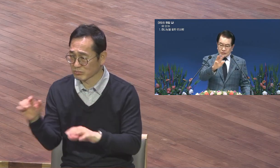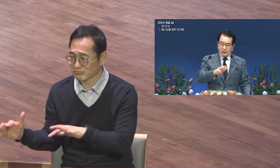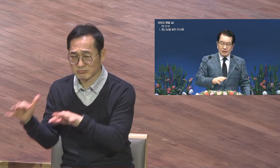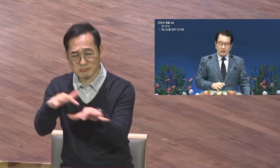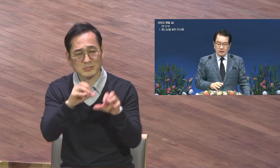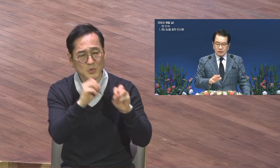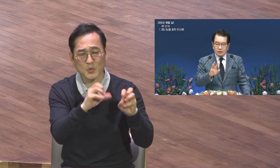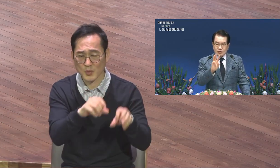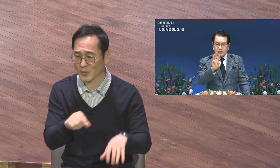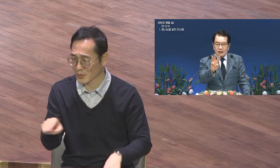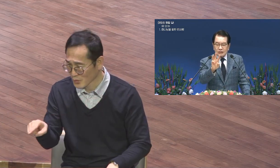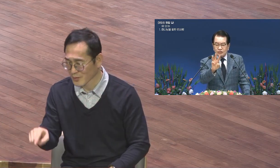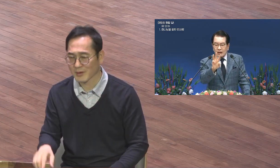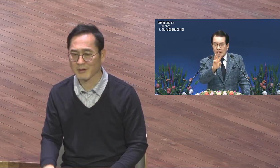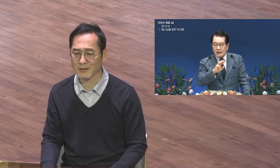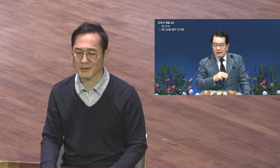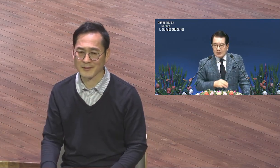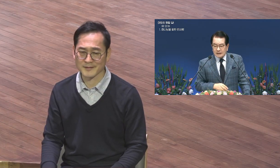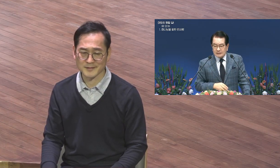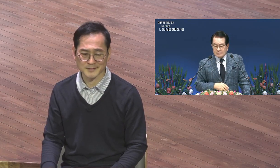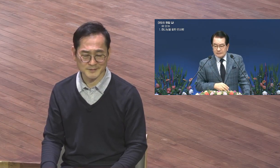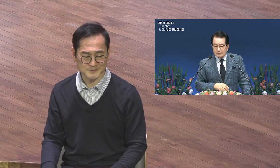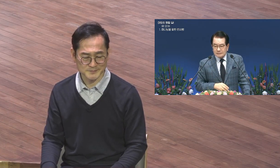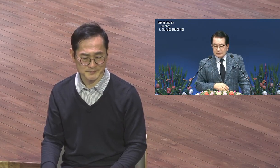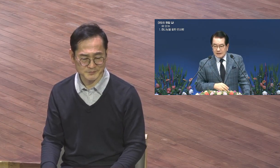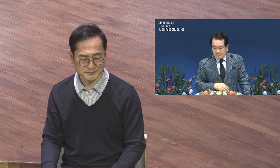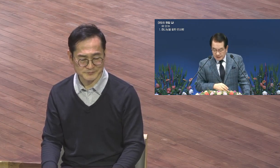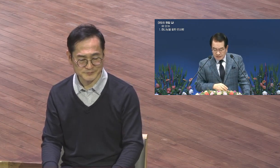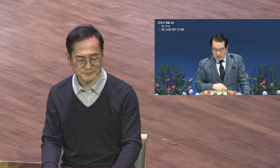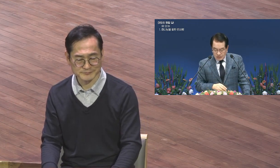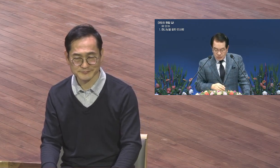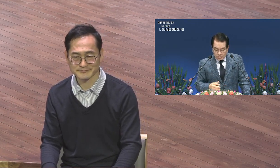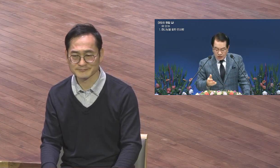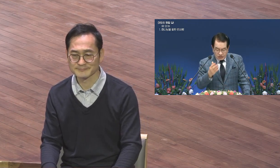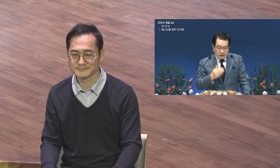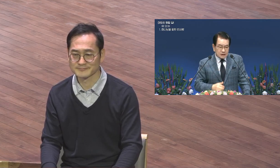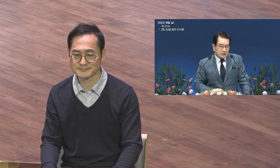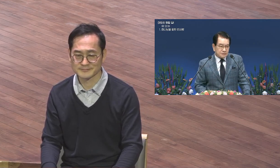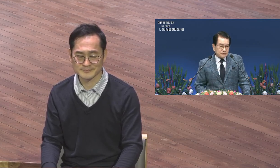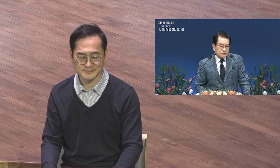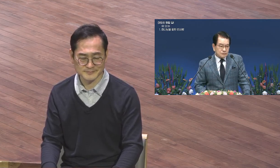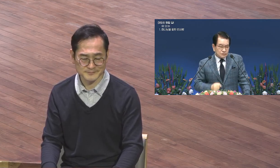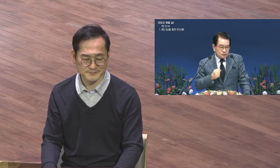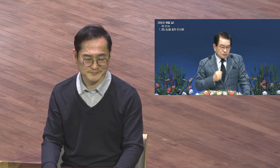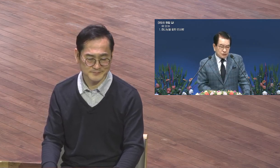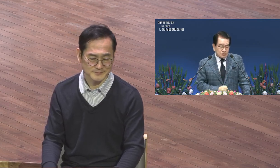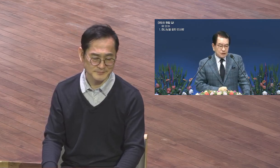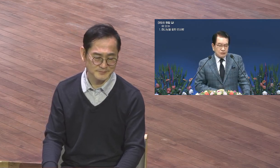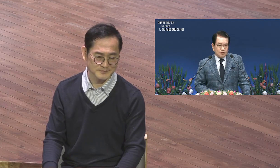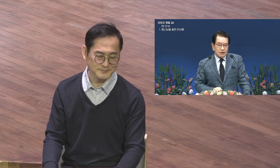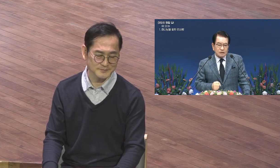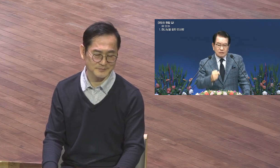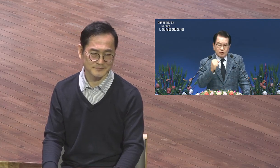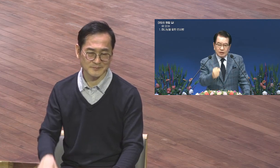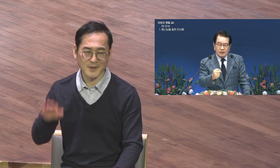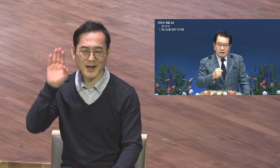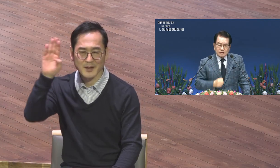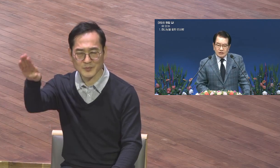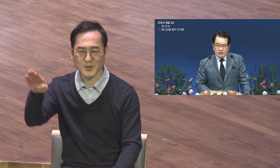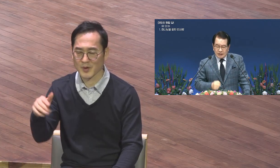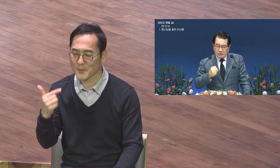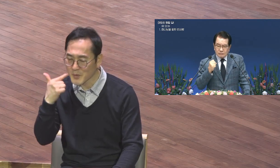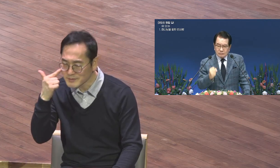그 자녀들 가르쳐야 돼요. 세계 중에 하나를 해야 돼. 아멘. 가르치라니까 차세대 목회, 너